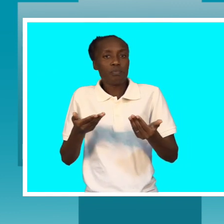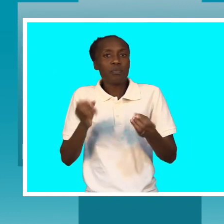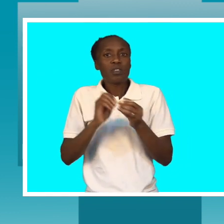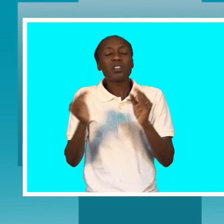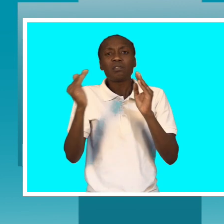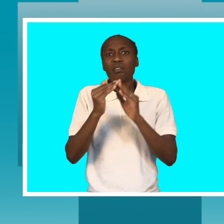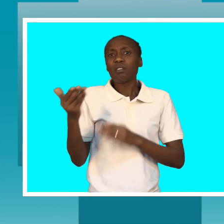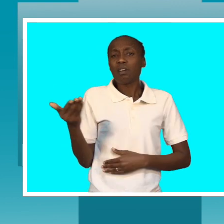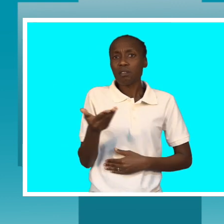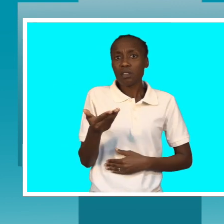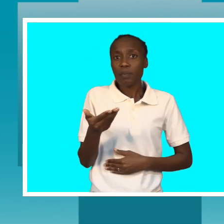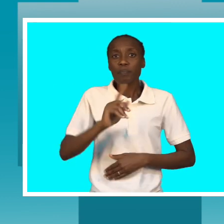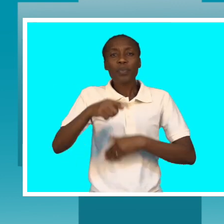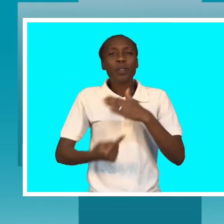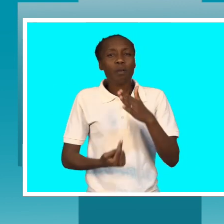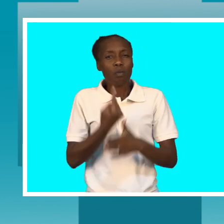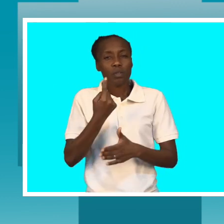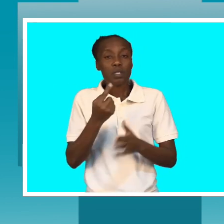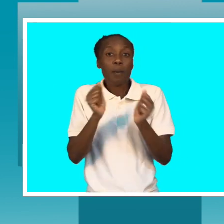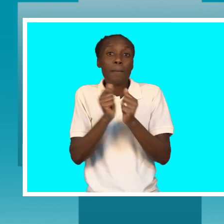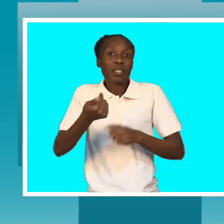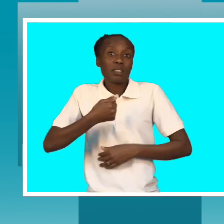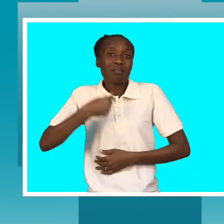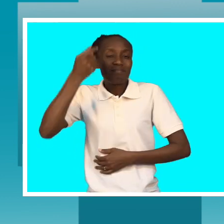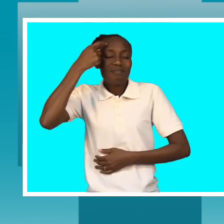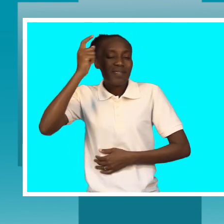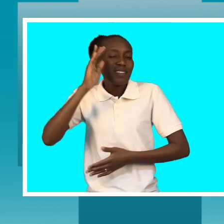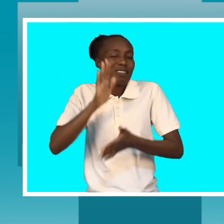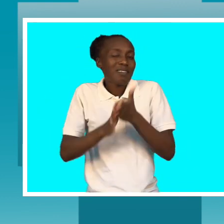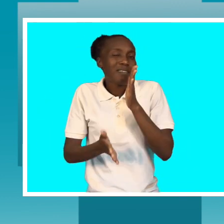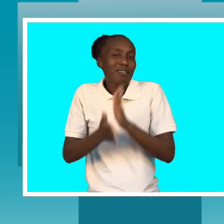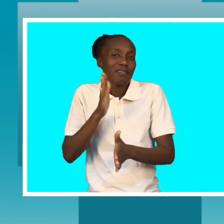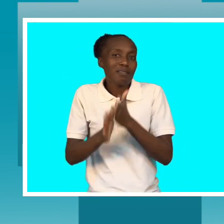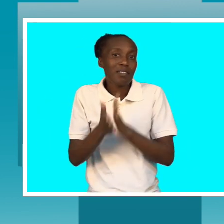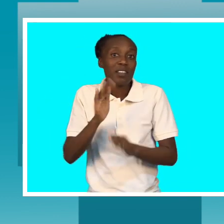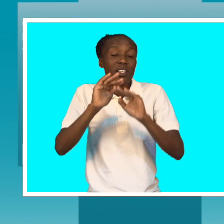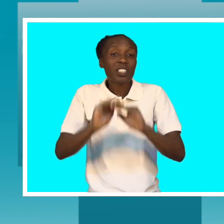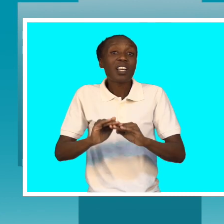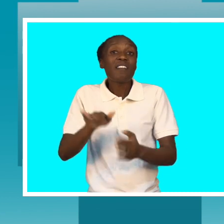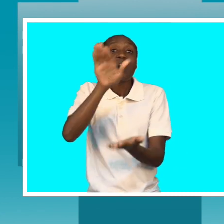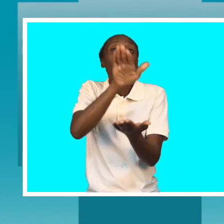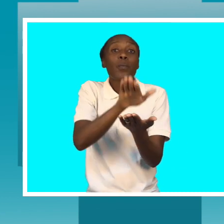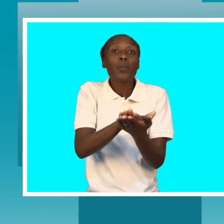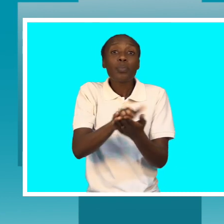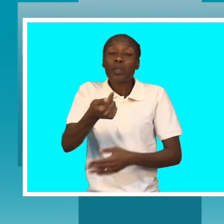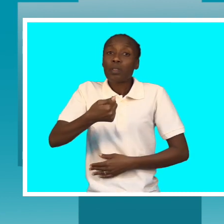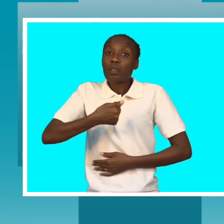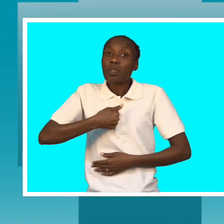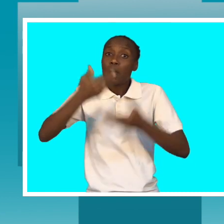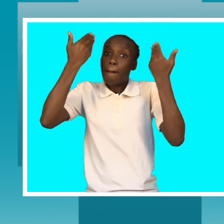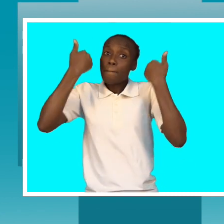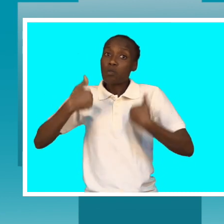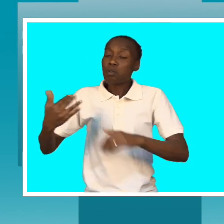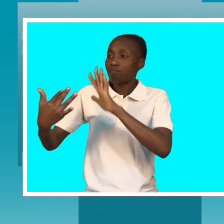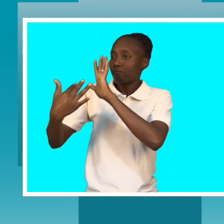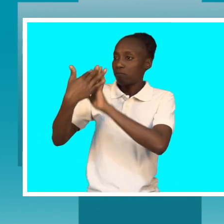morreu, você morreu, morreu, eu disse, eu não sabia nada. Não sabe nada. Eu sou uma pessoa que me